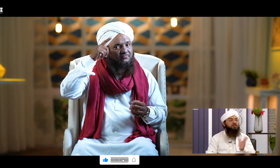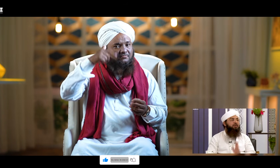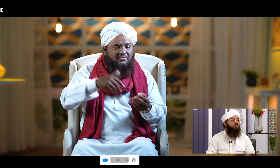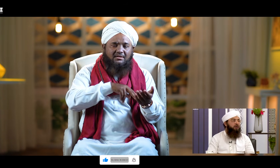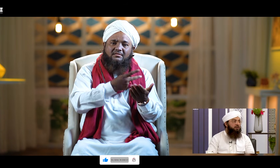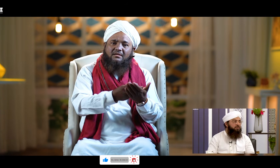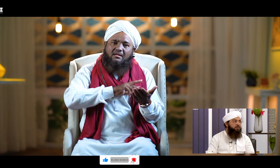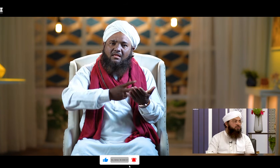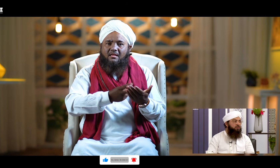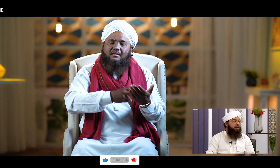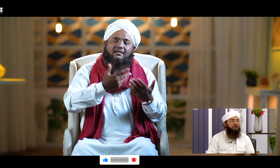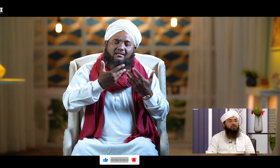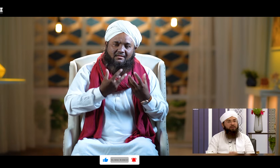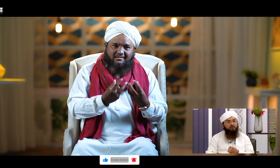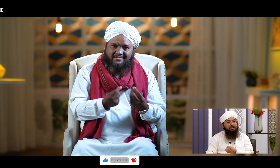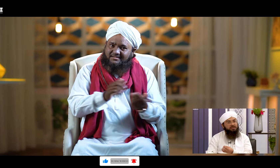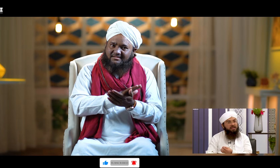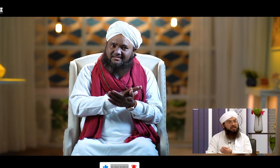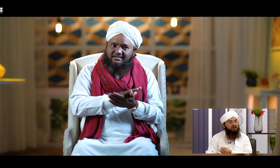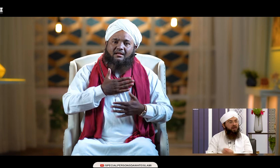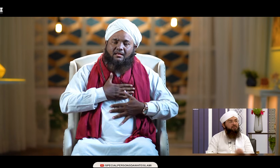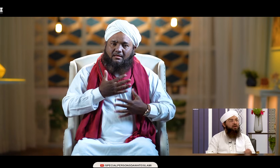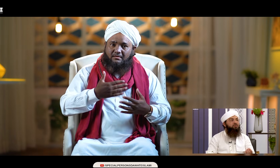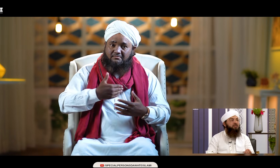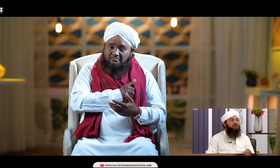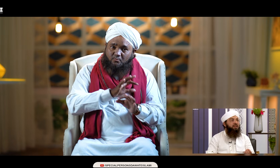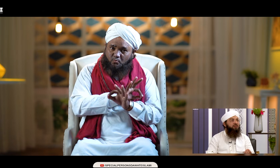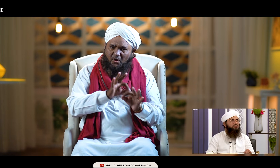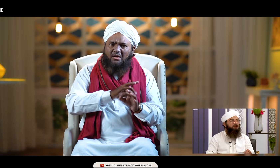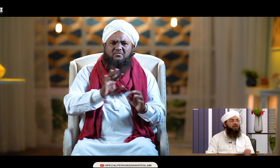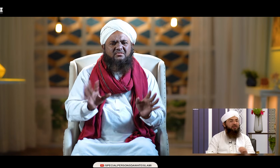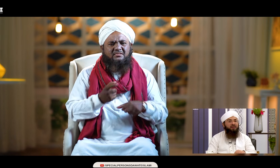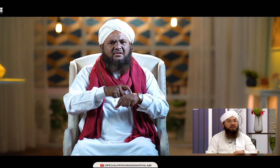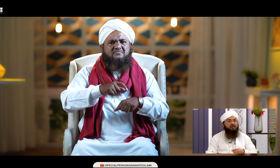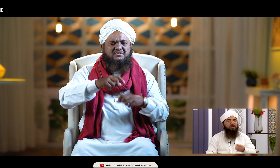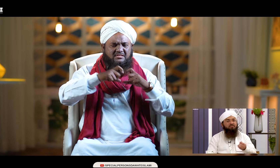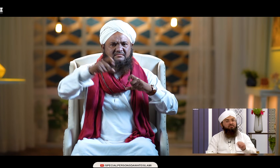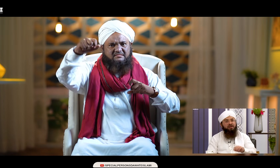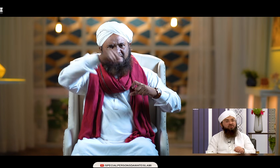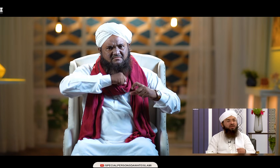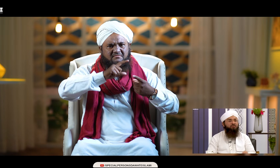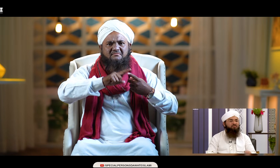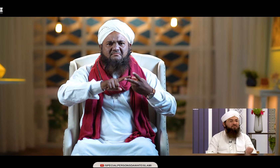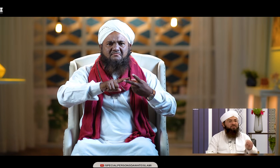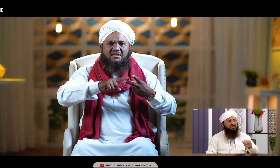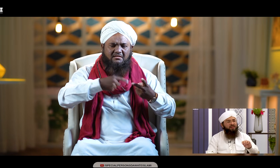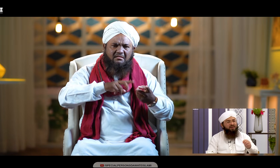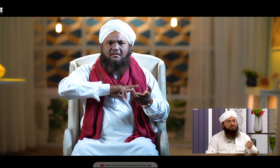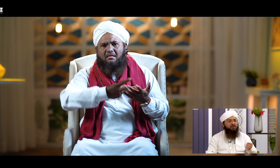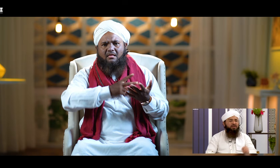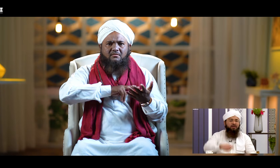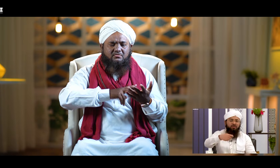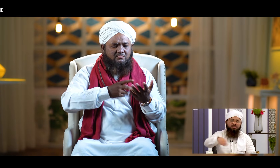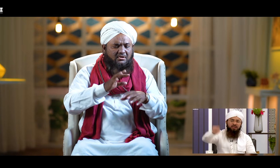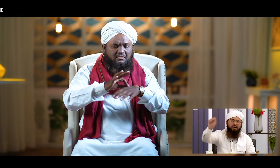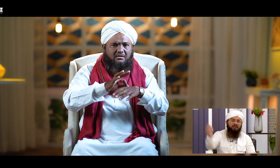جائے گا، اس کے بعد وہ کاٹتا پھرے اس کو، ورنہ وہ وقت بچانے کے لیے خام خام اس کے دل کے اندر چھری مارے گا، اور بعض اوقات وہ تڑپ